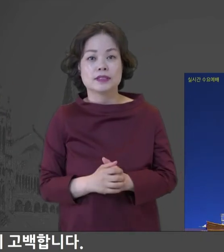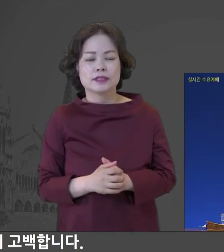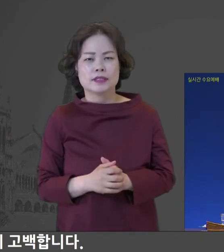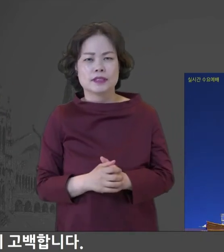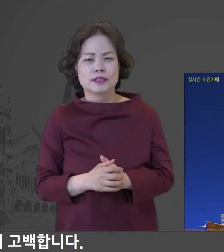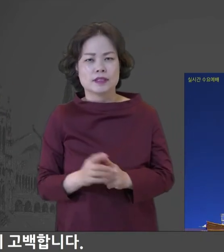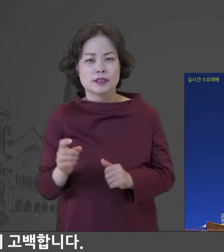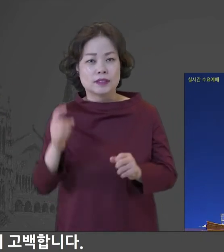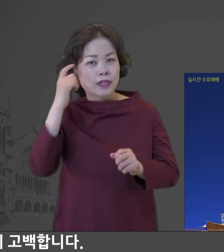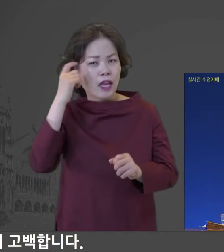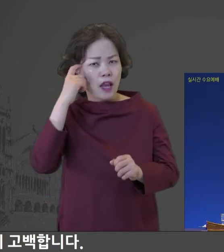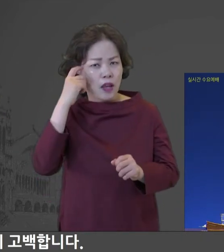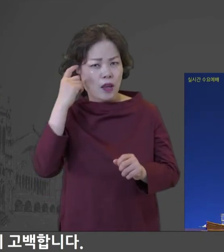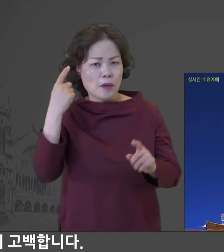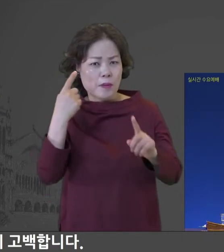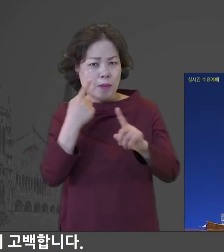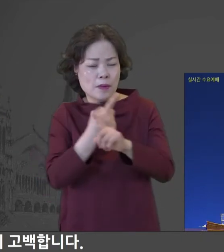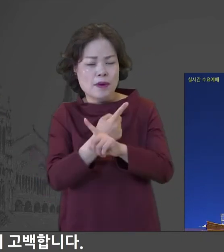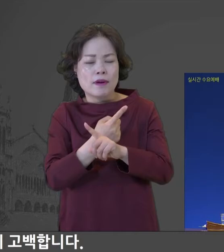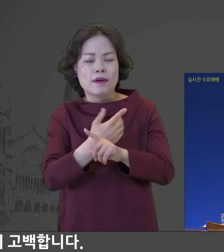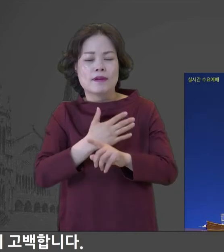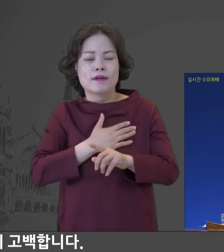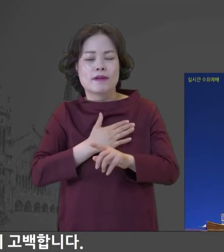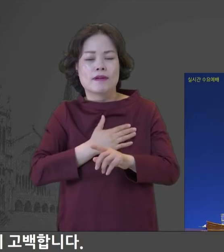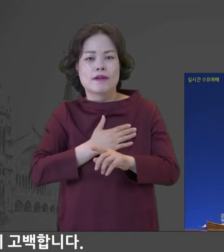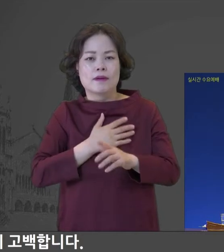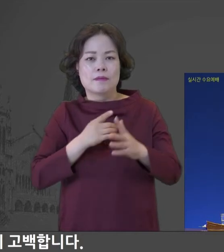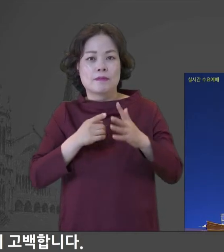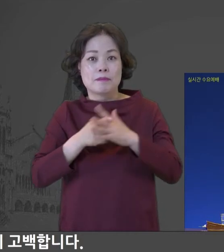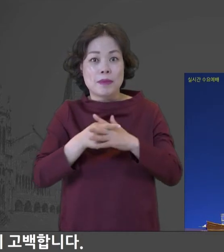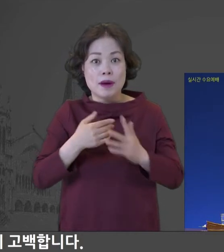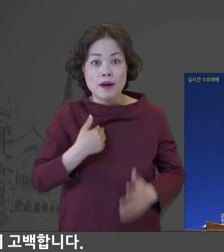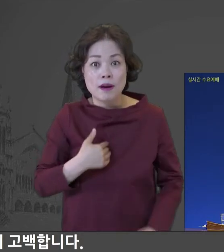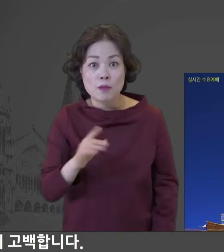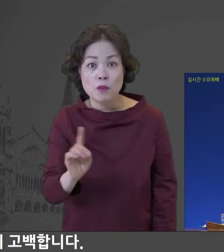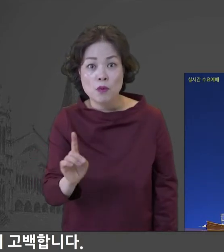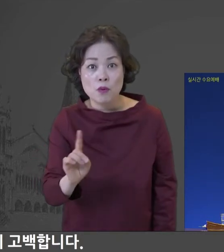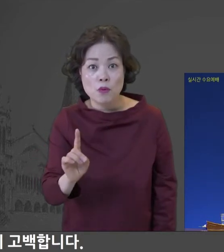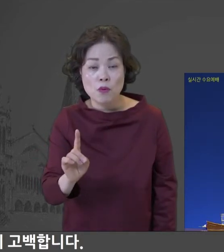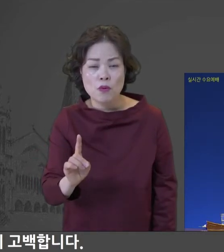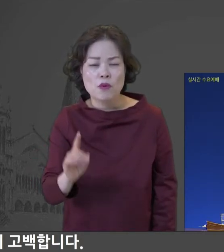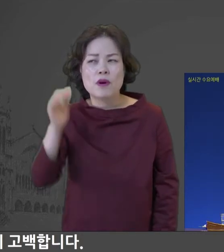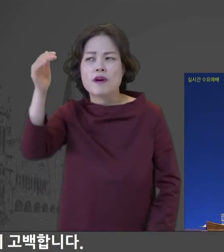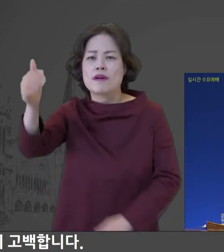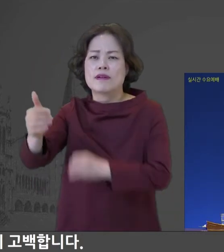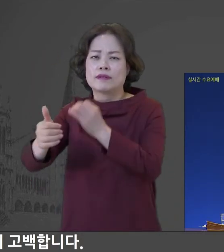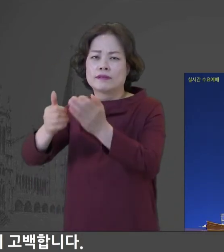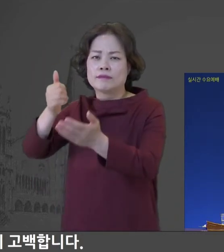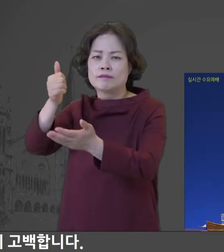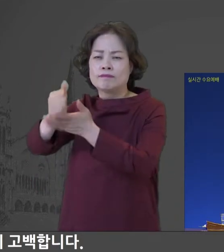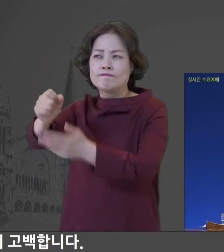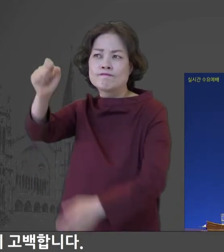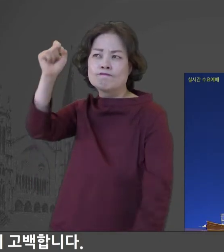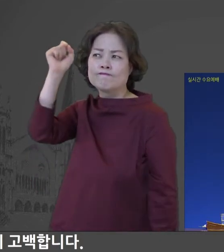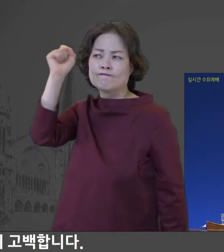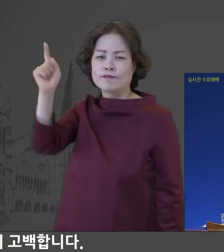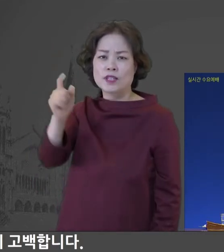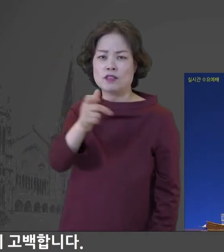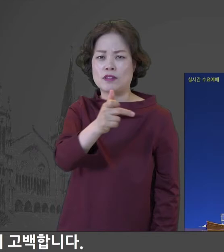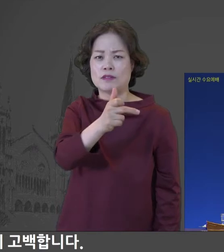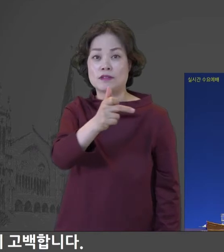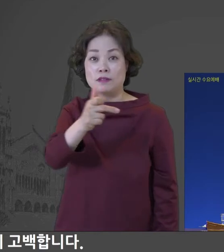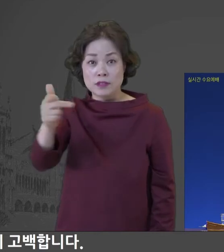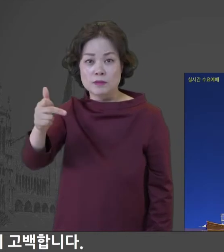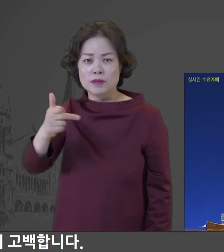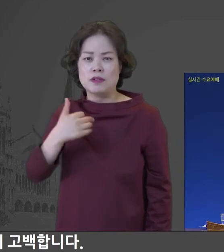의식의 변화가 생기죠. 이제 내가 알았다는 거죠. 무엇을 알았다는 겁니까? 하나님이 크시다는 것을